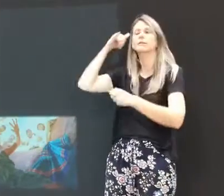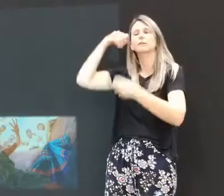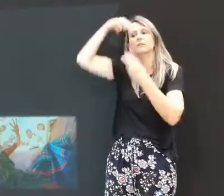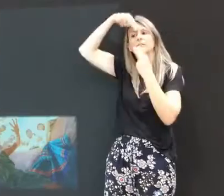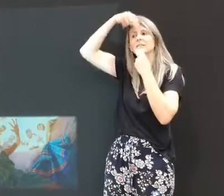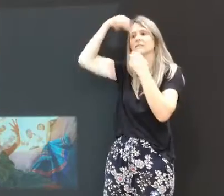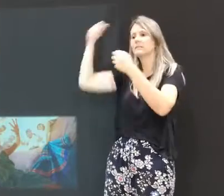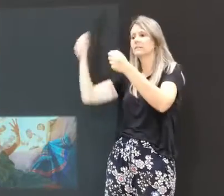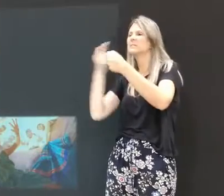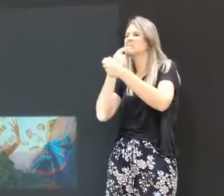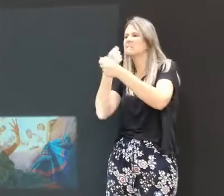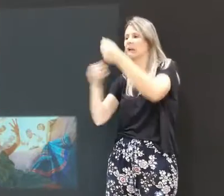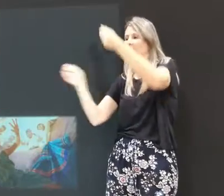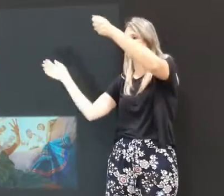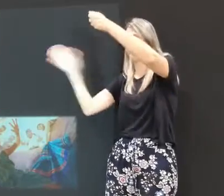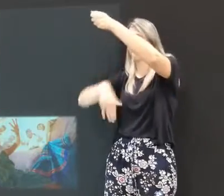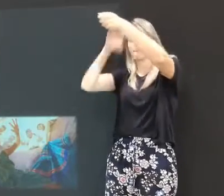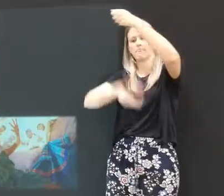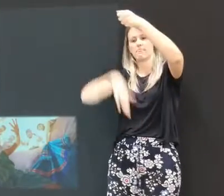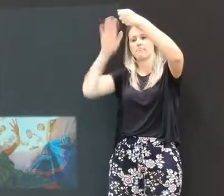Eles tiraram a túnica, encheram a túnica de sangue